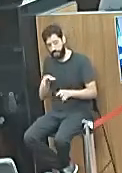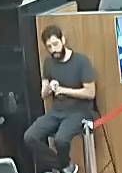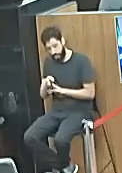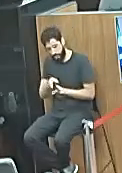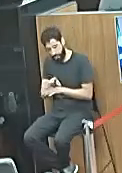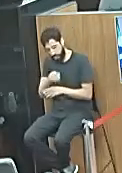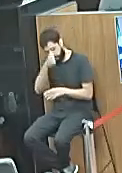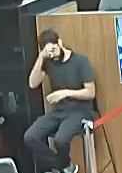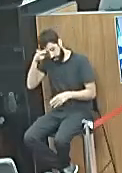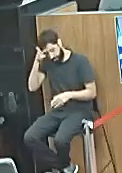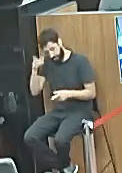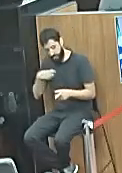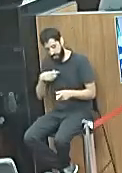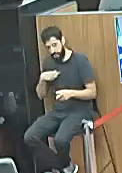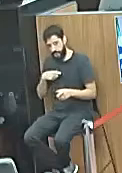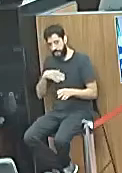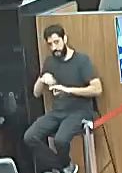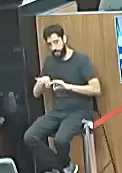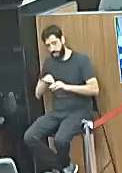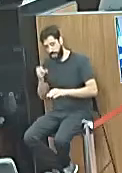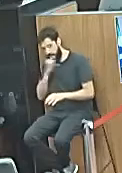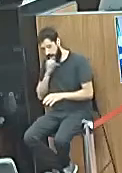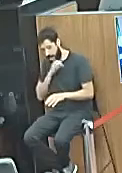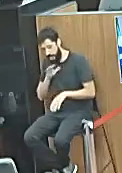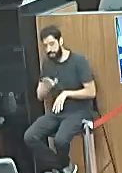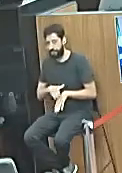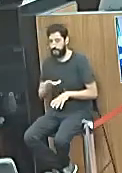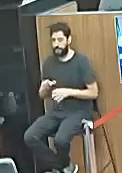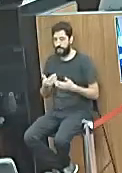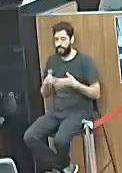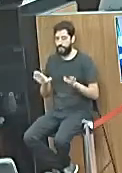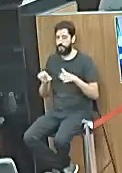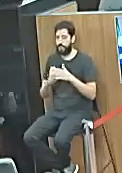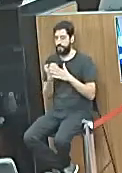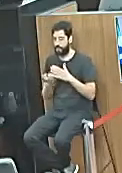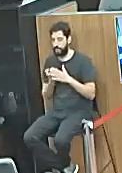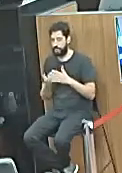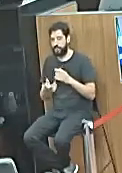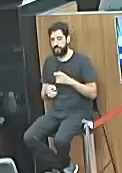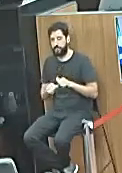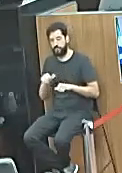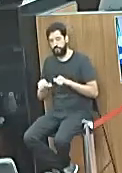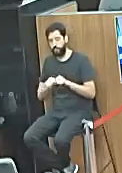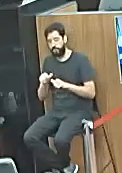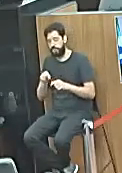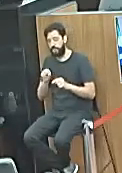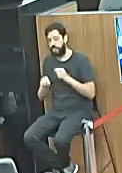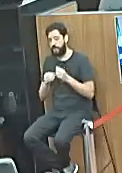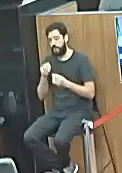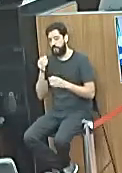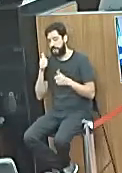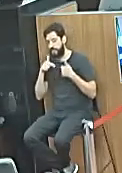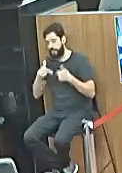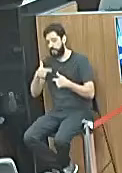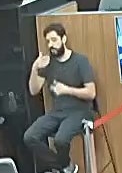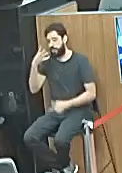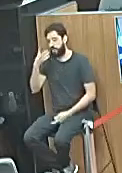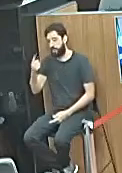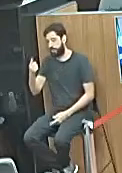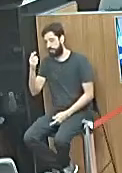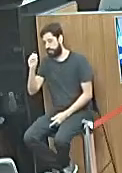municípios a adotarem processo mais ágil e eficiente para abertura de empresa alterar a finalidade da ação 4184